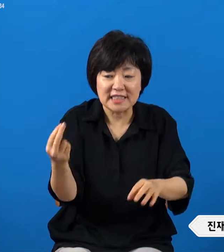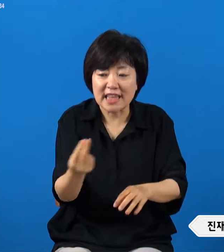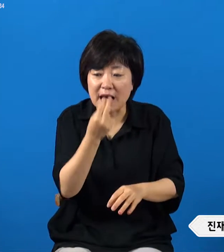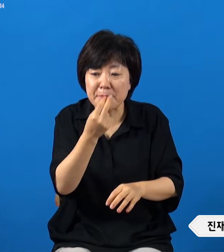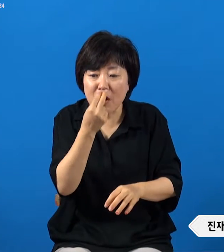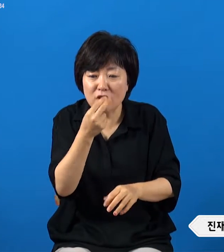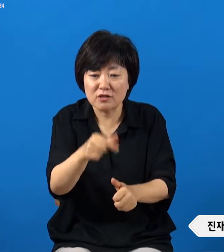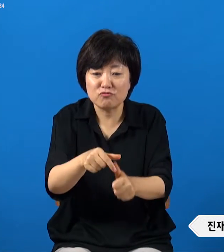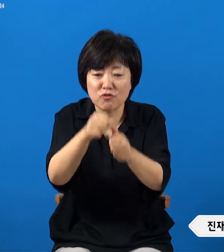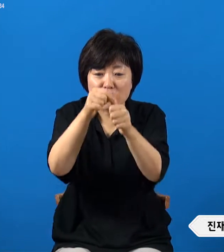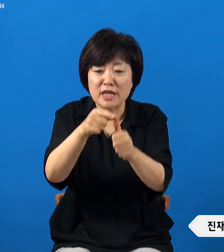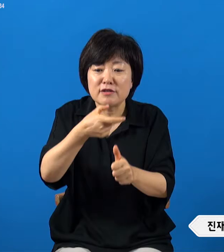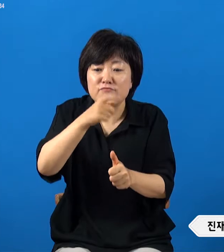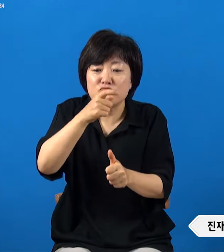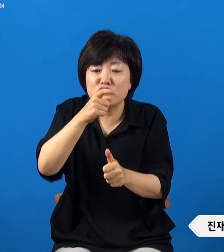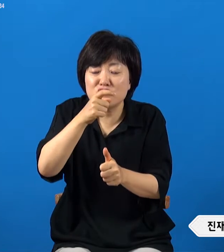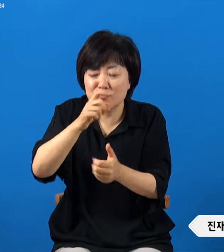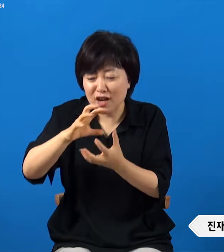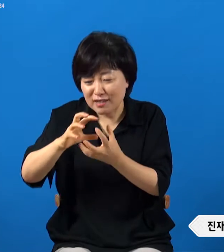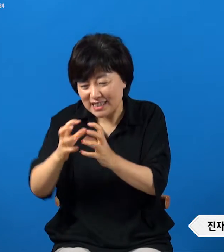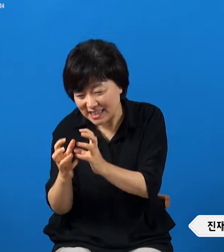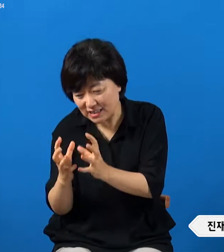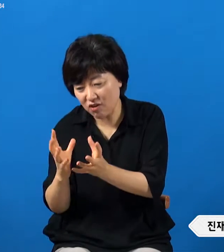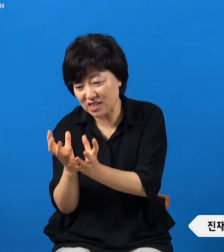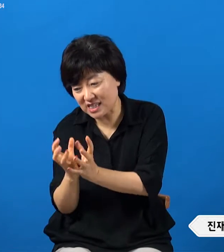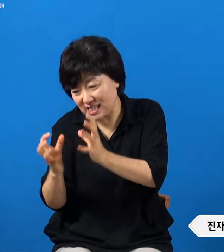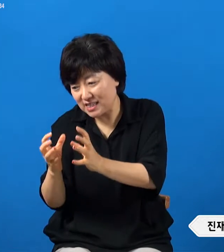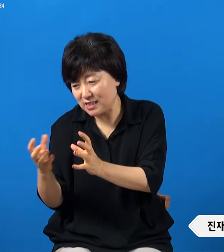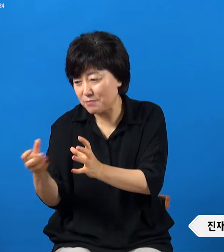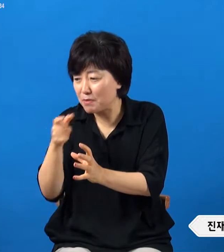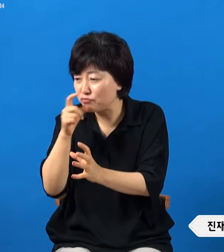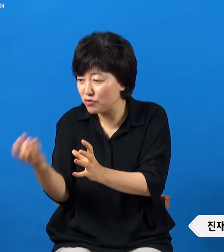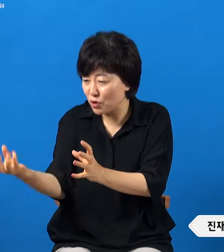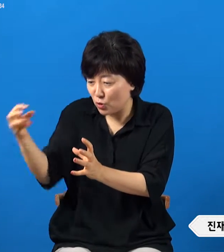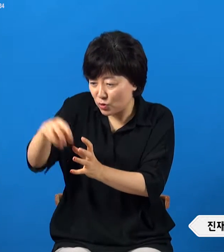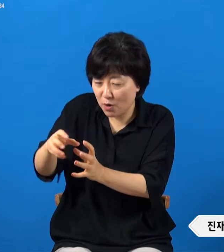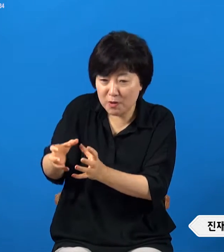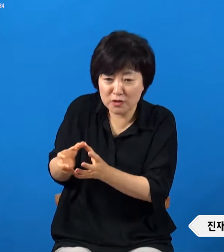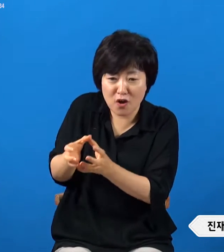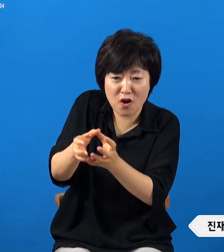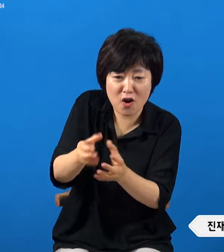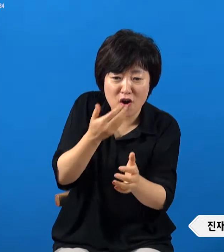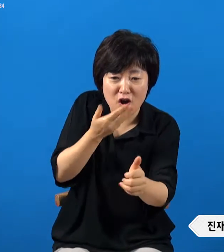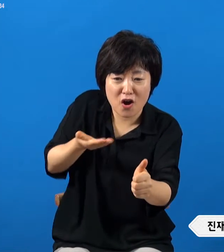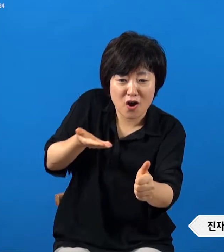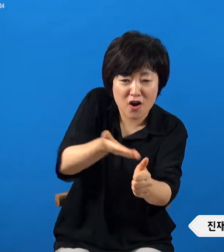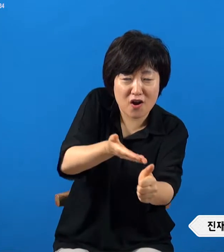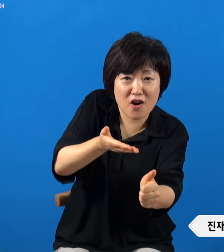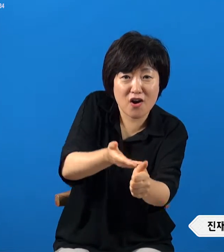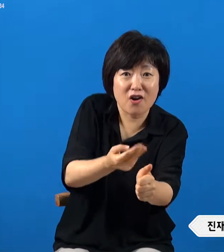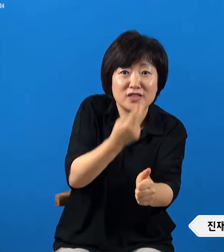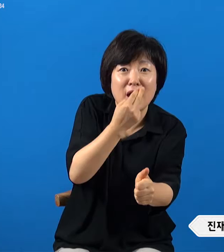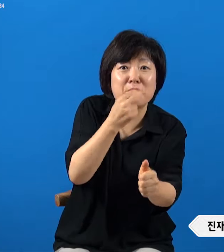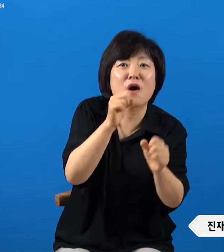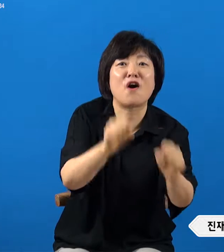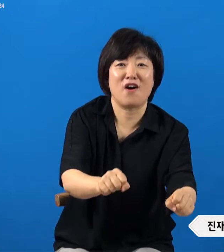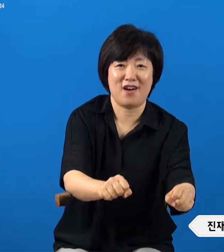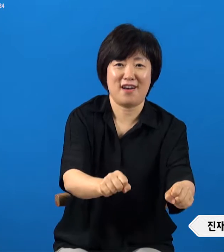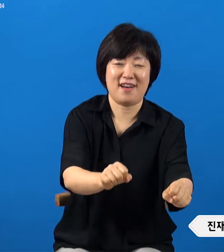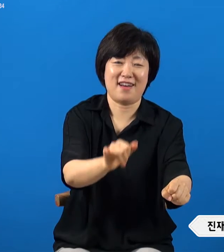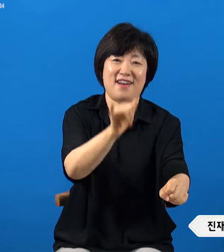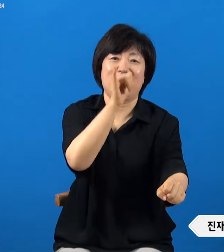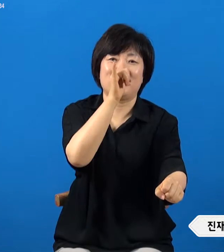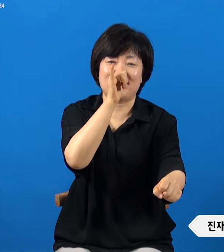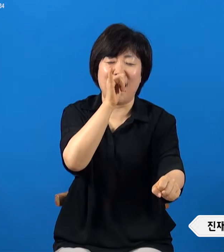나를 수 있다. 그 말씀을 받고 그의 마음이 변화되기 시작합니다. 비록 녹슬고 찌그러진